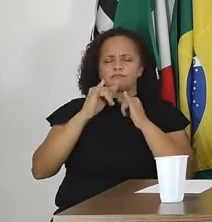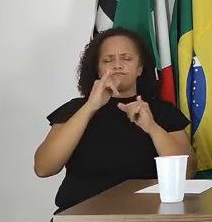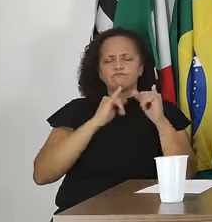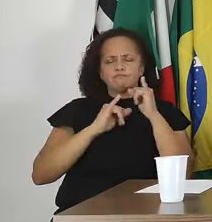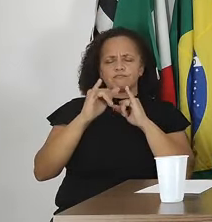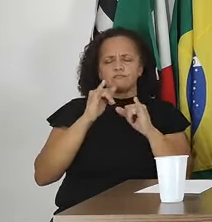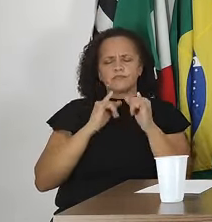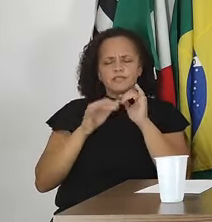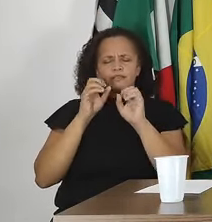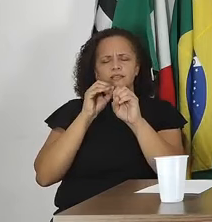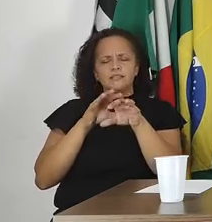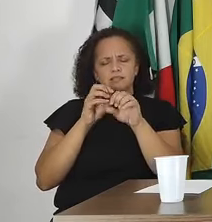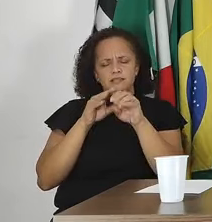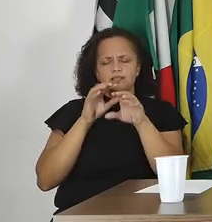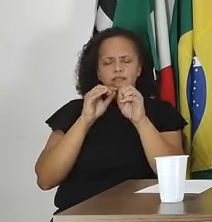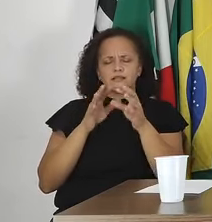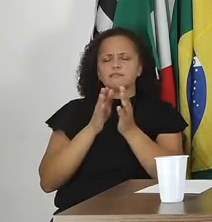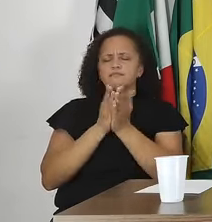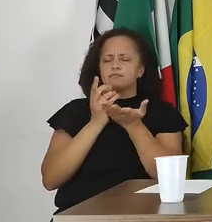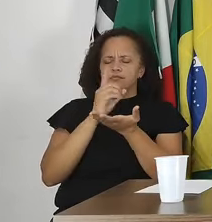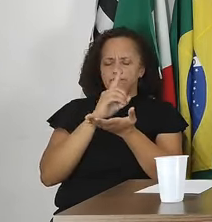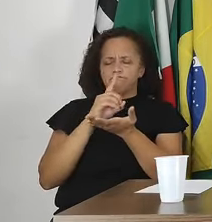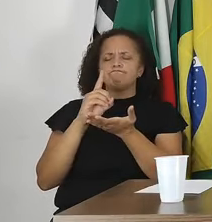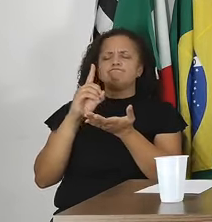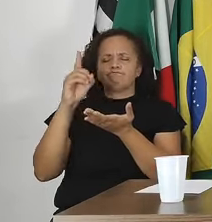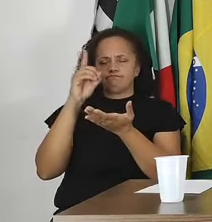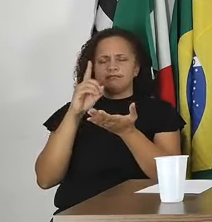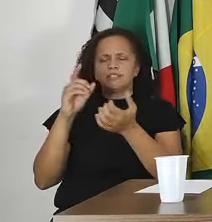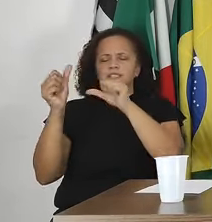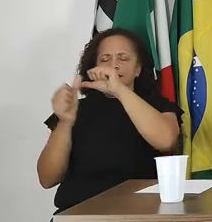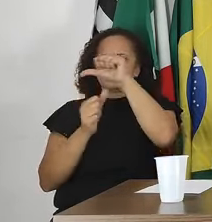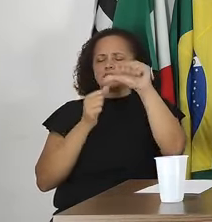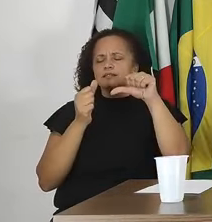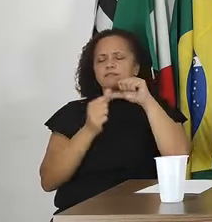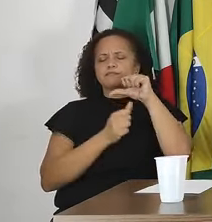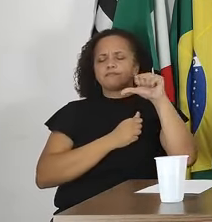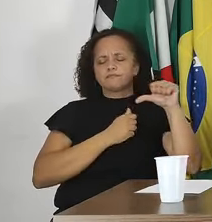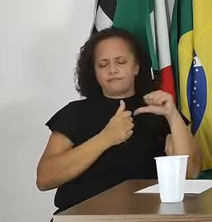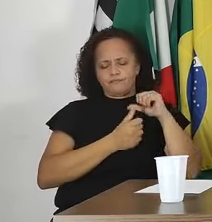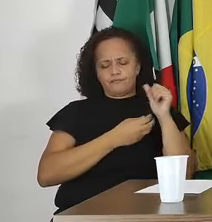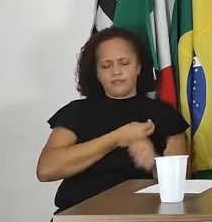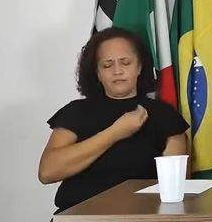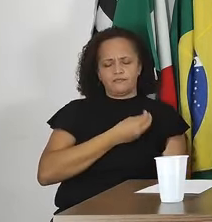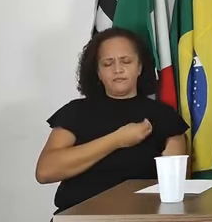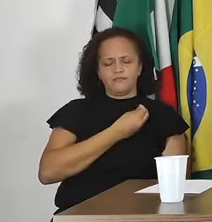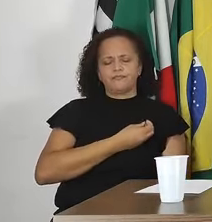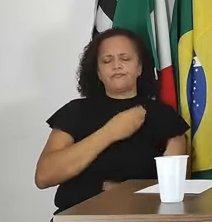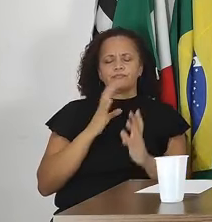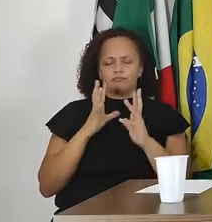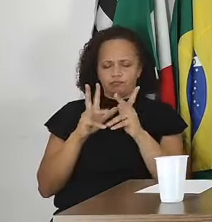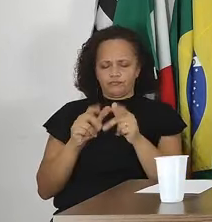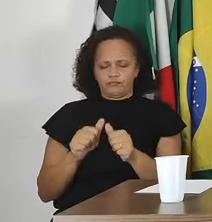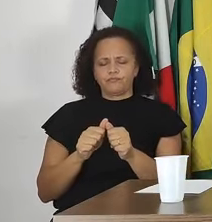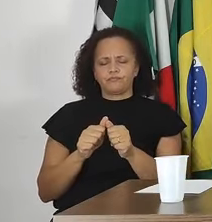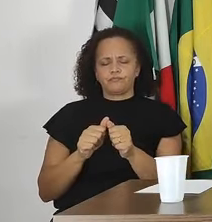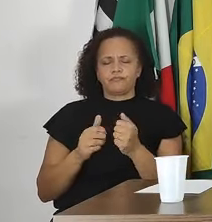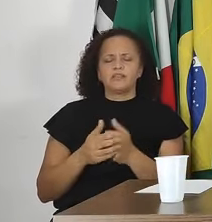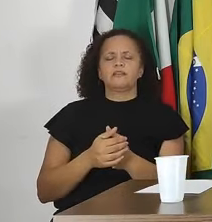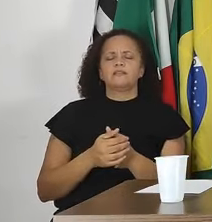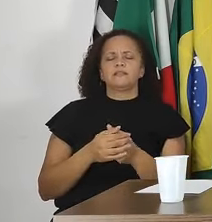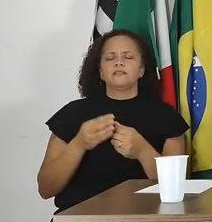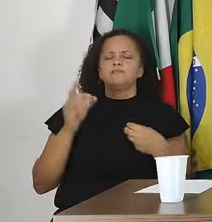do ensinamento, para que essa palavra venha dar muitos e muitos frutos na vida dos meus irmãos, Pai. Eu coloco a